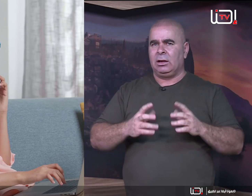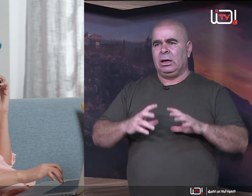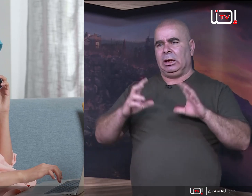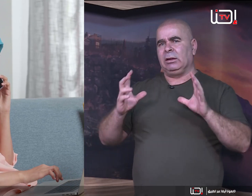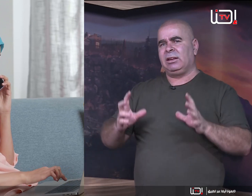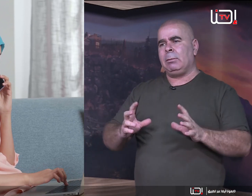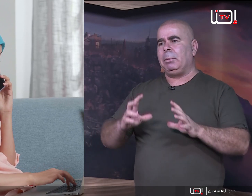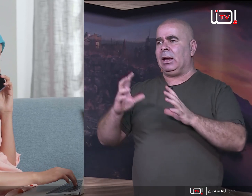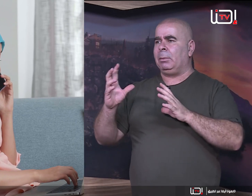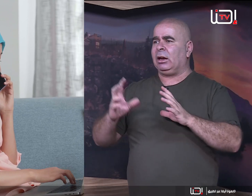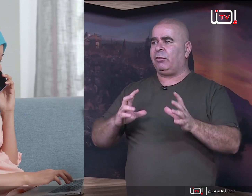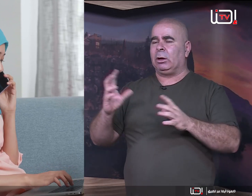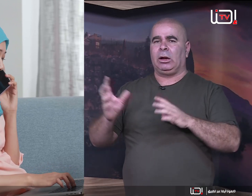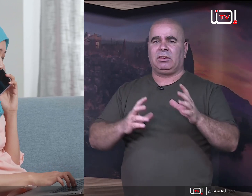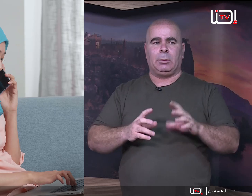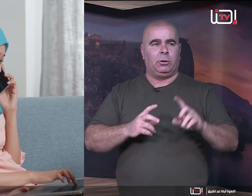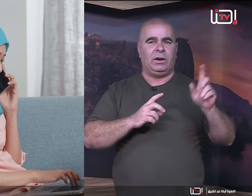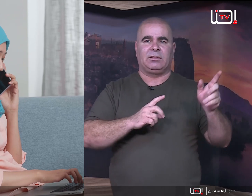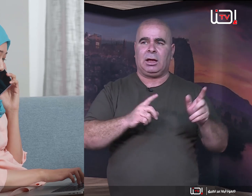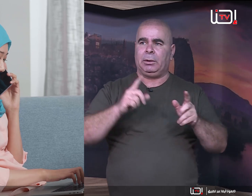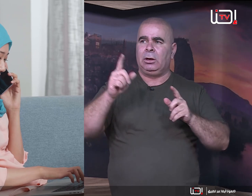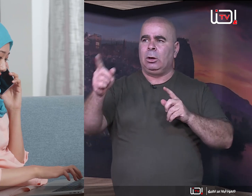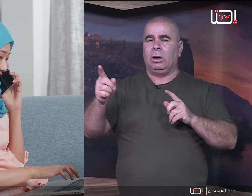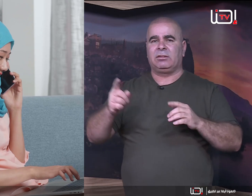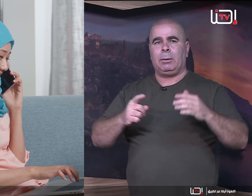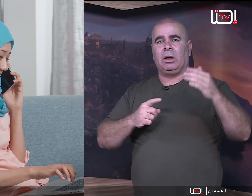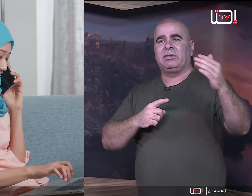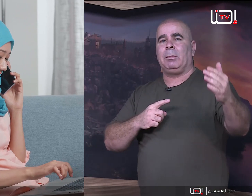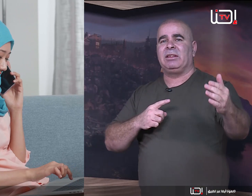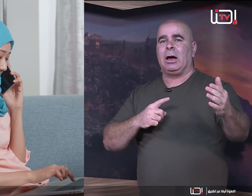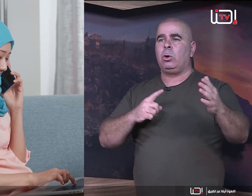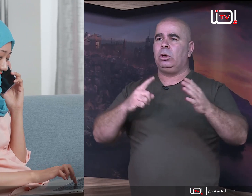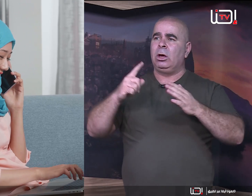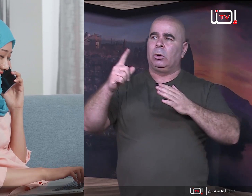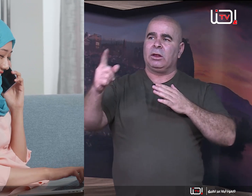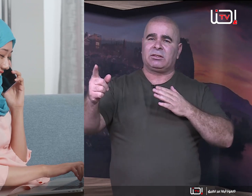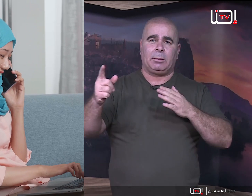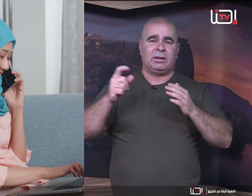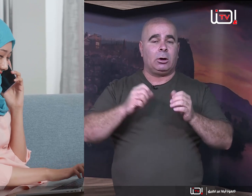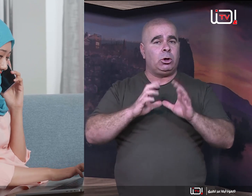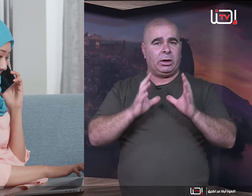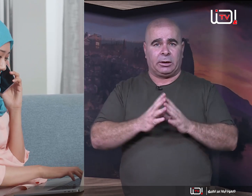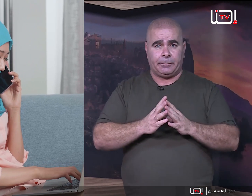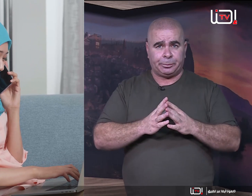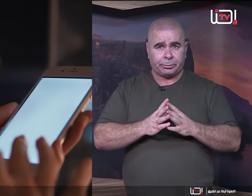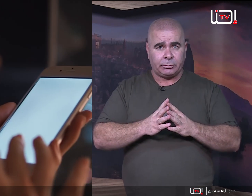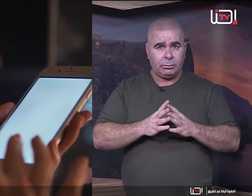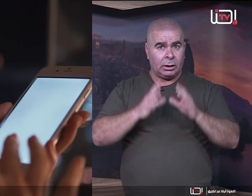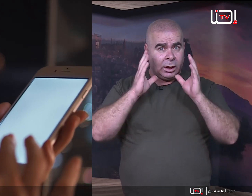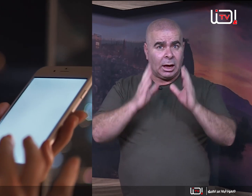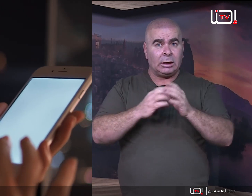القصص يعني الزلمه بعرف مرته على اصحابه انه فلان صاحبي وهذا صاحبي وهذا صاحبي زي اخوي وهذاك صاحبي زي اخوي